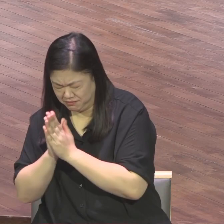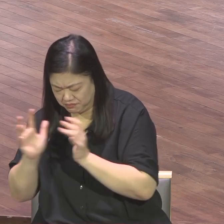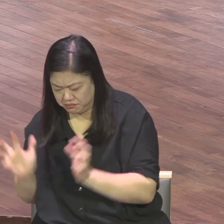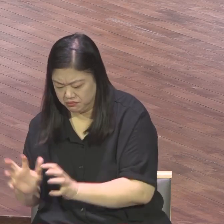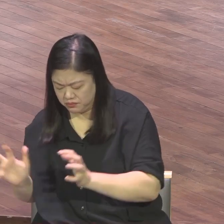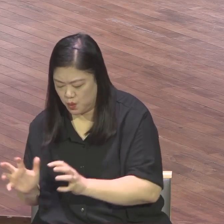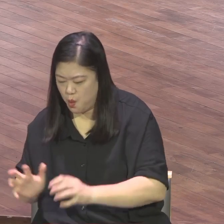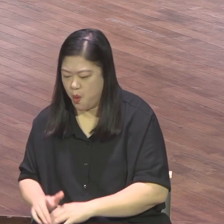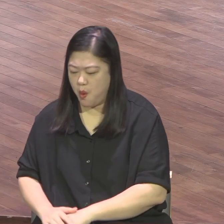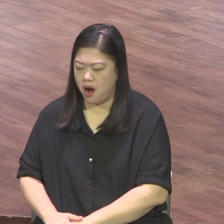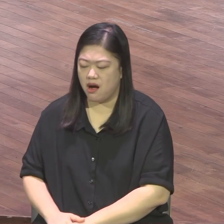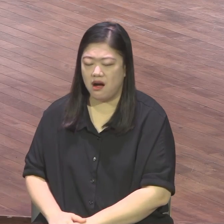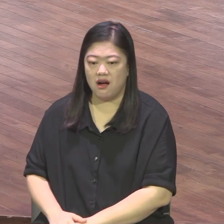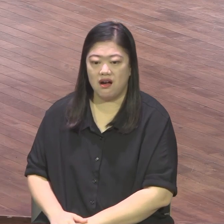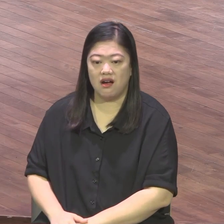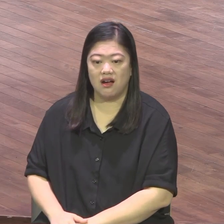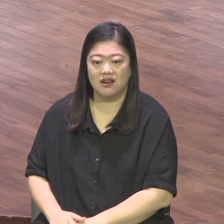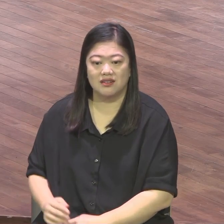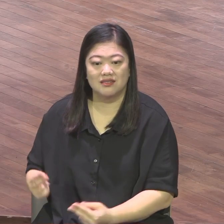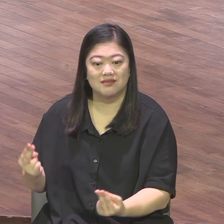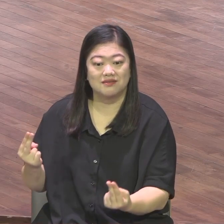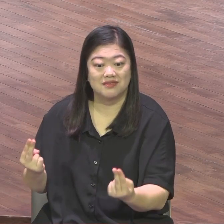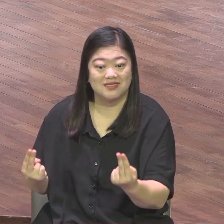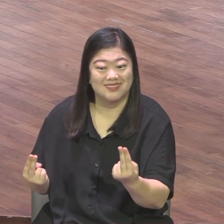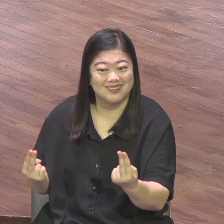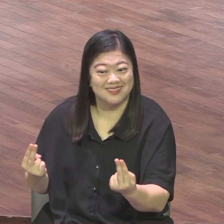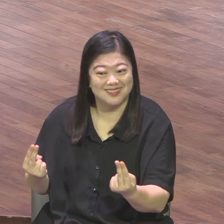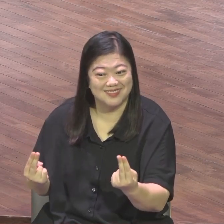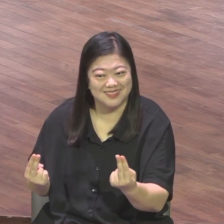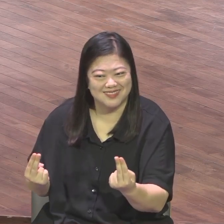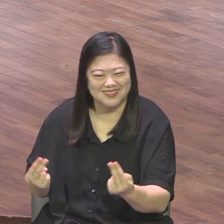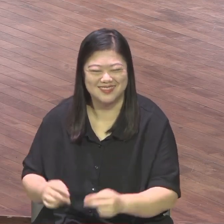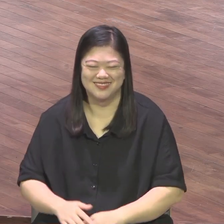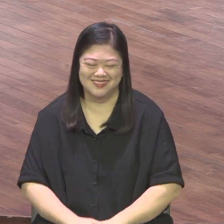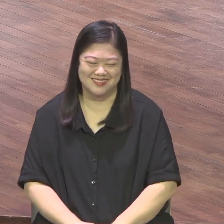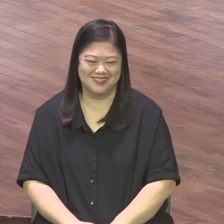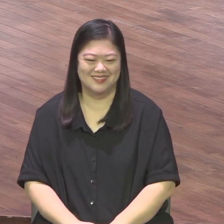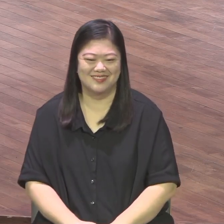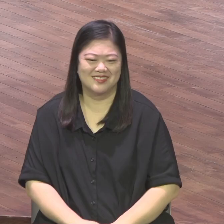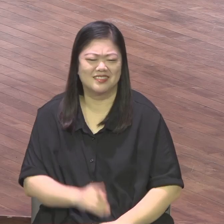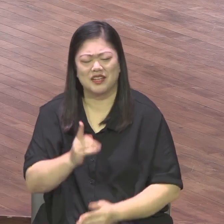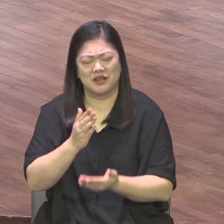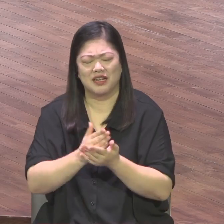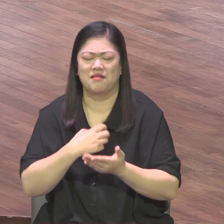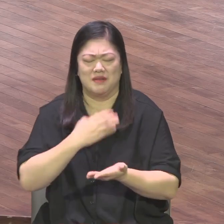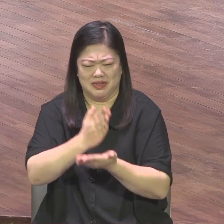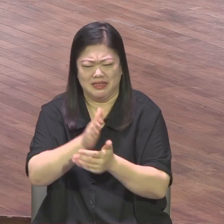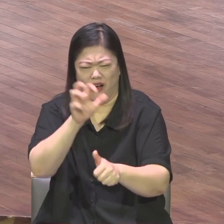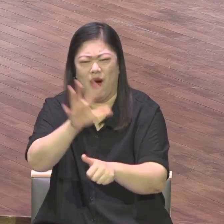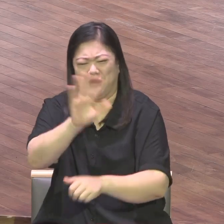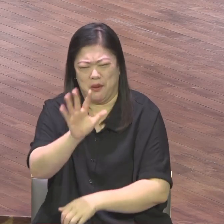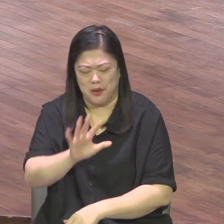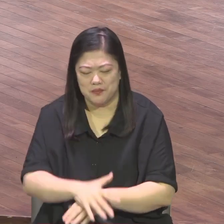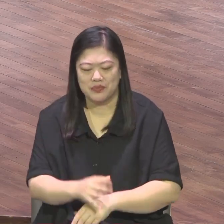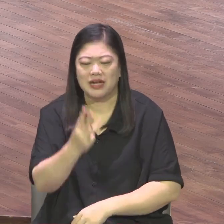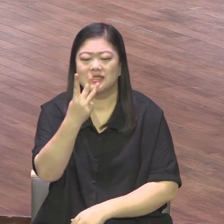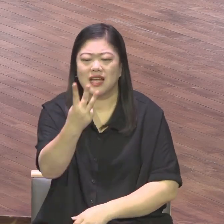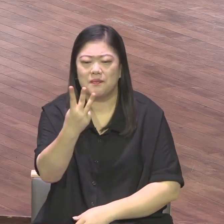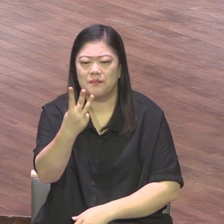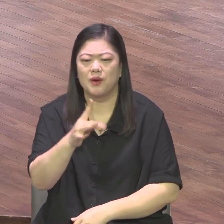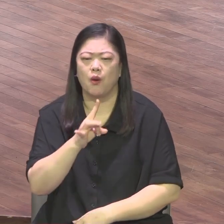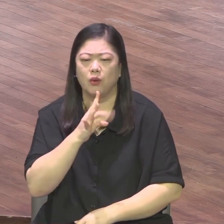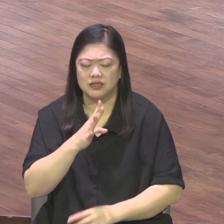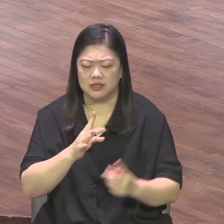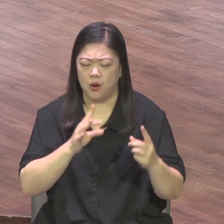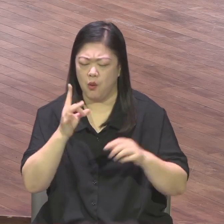삼오직에 올인 집중하시기 바랍니다. 이 세 가지 삼오직. 여기에서 정말 제대로 미쳐야